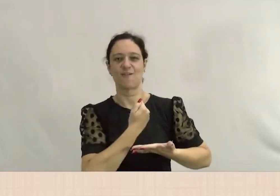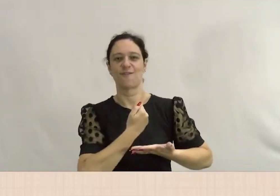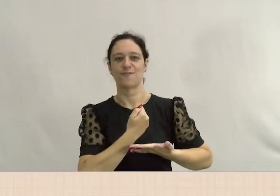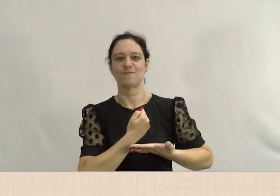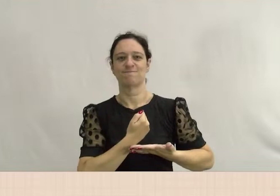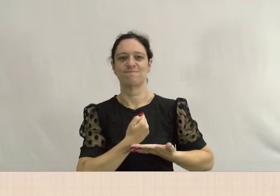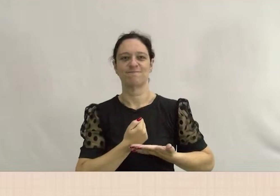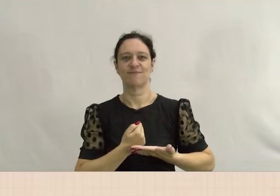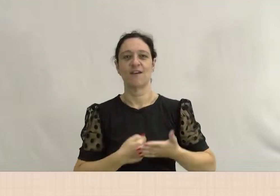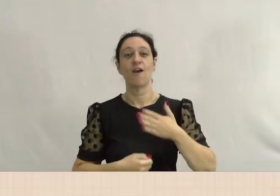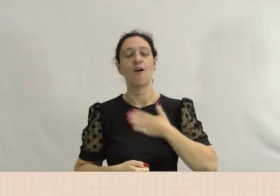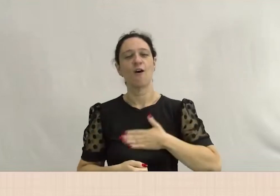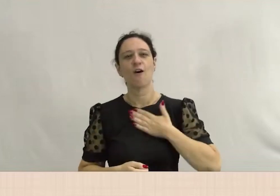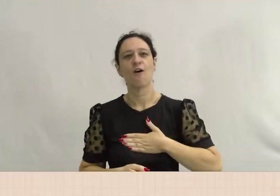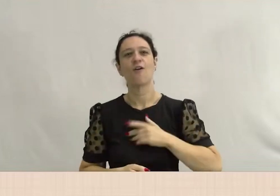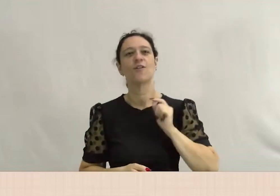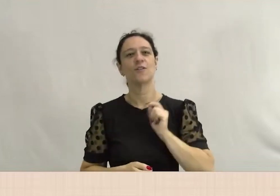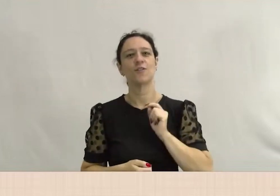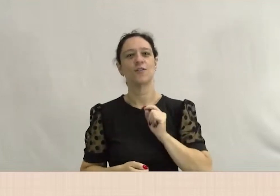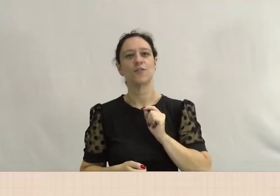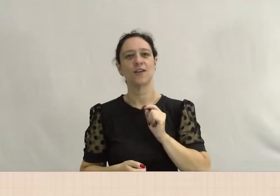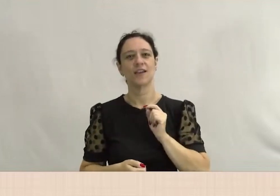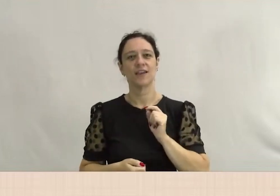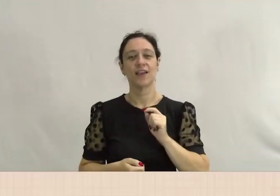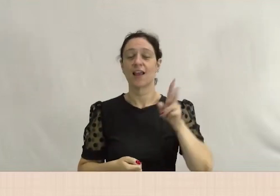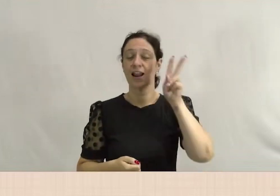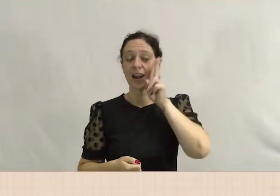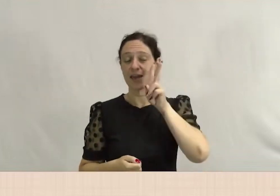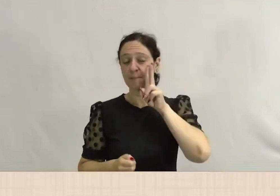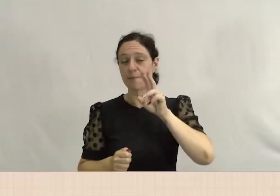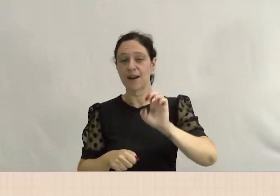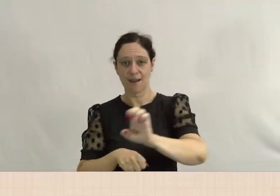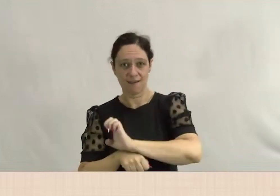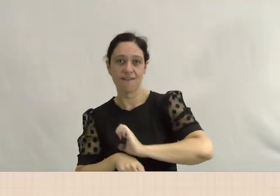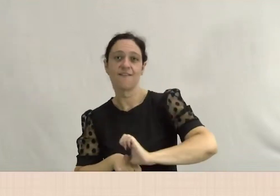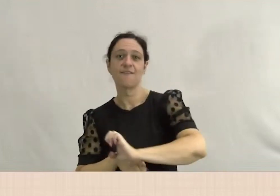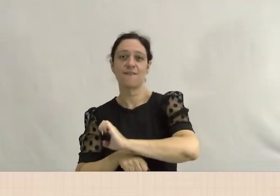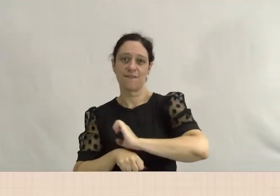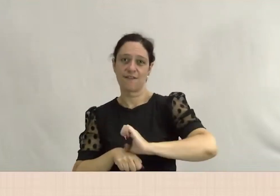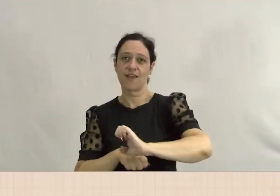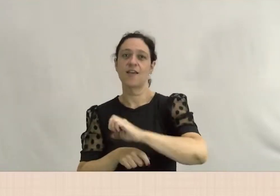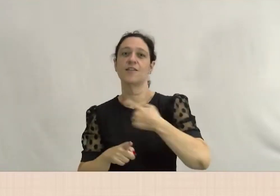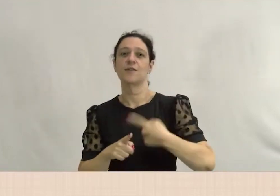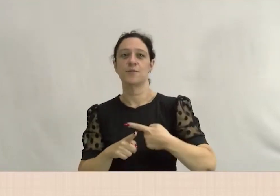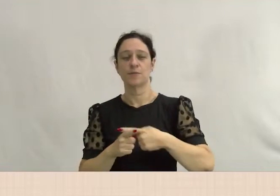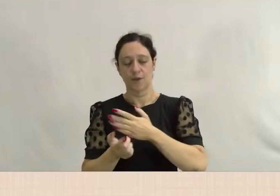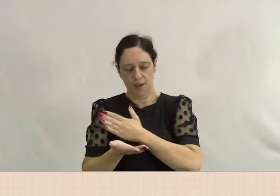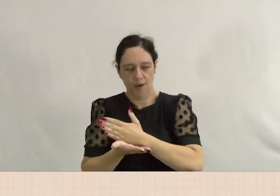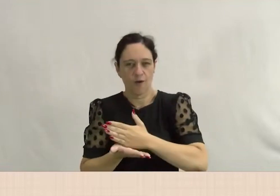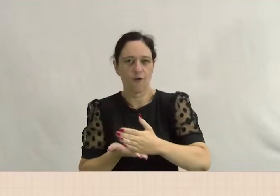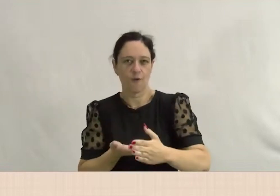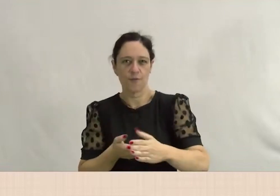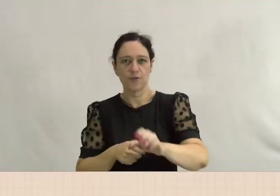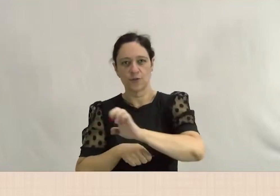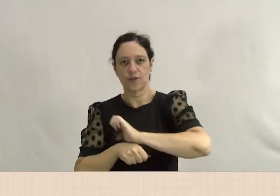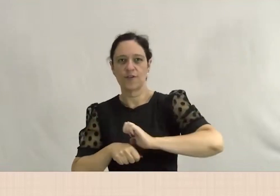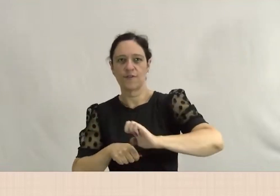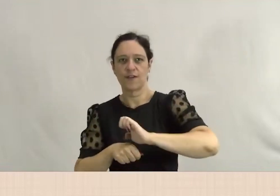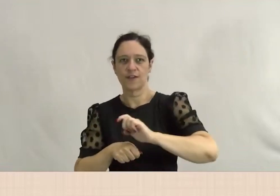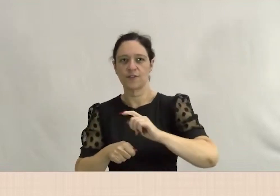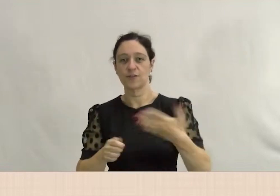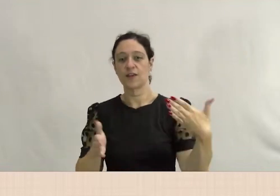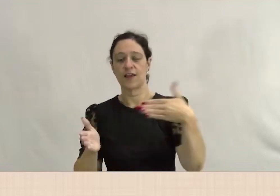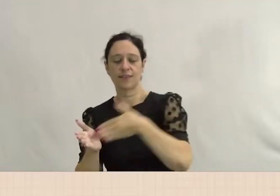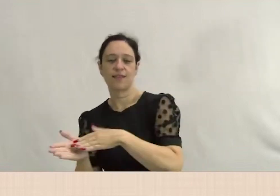Eu gosto sempre de ligar de volta com Efésios, porque Efésios foi nossa porta de entrada para Colossenses. Efésios capítulo